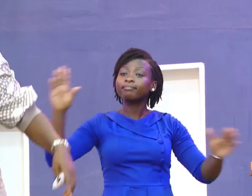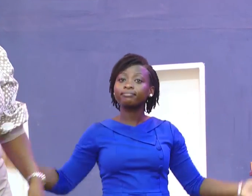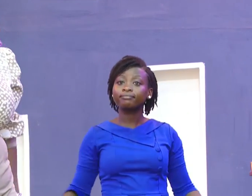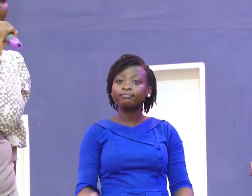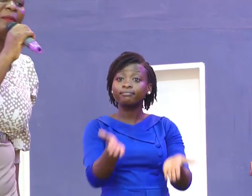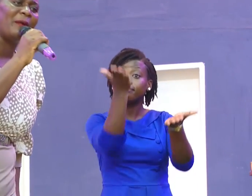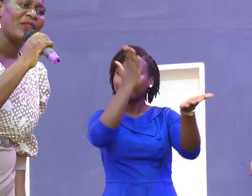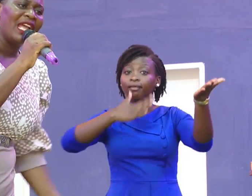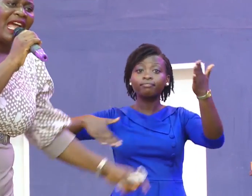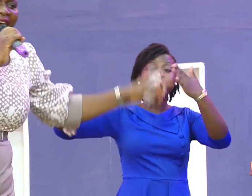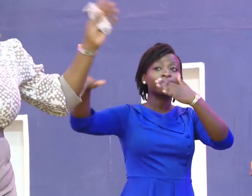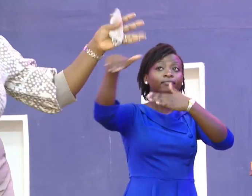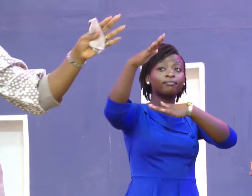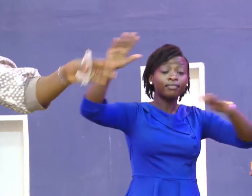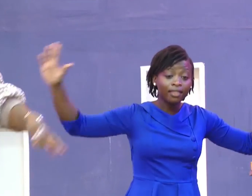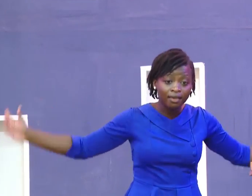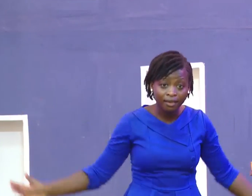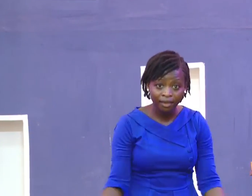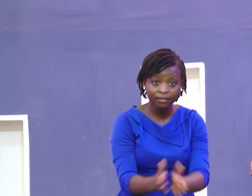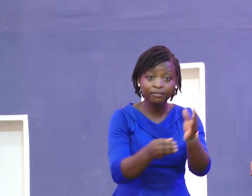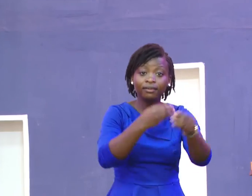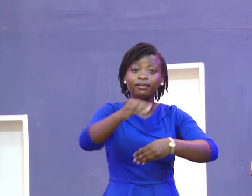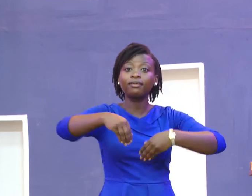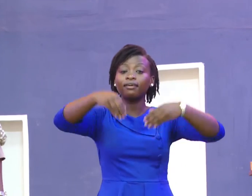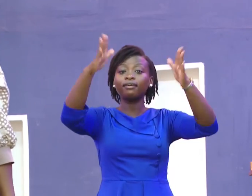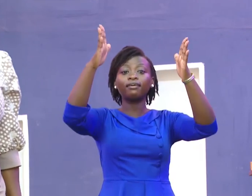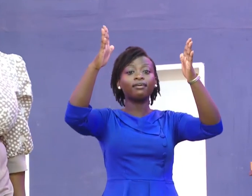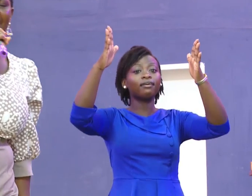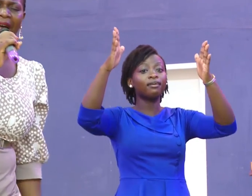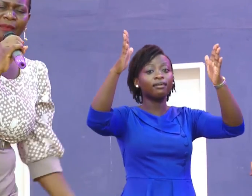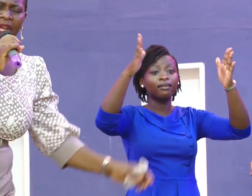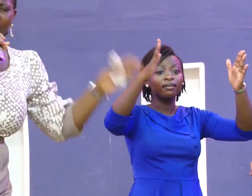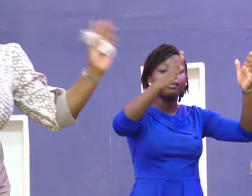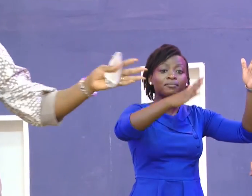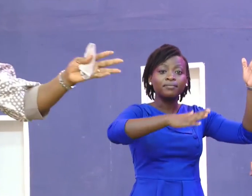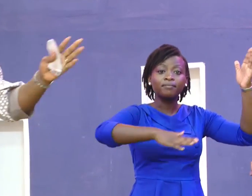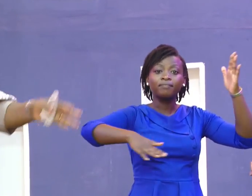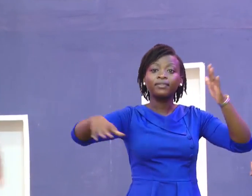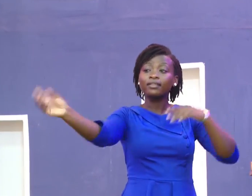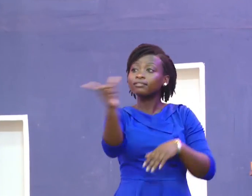up. Hallelujah,